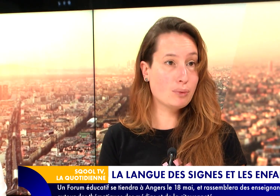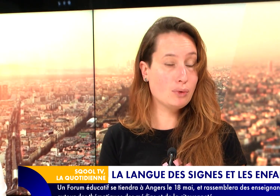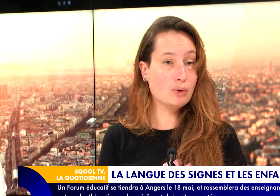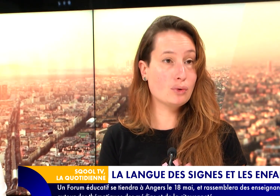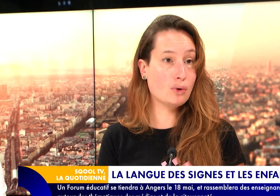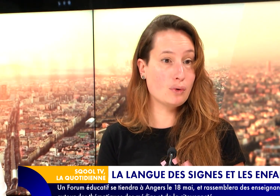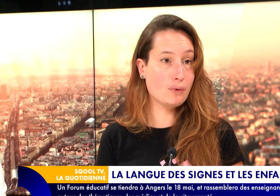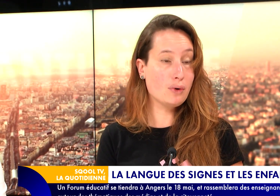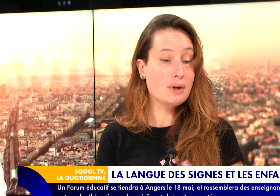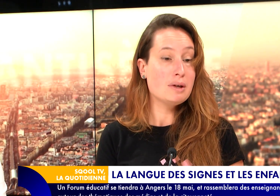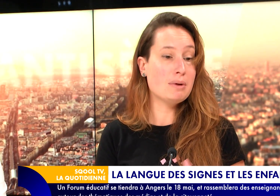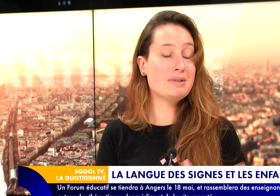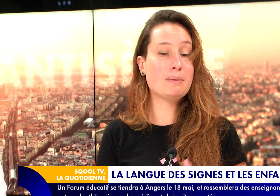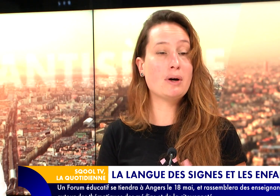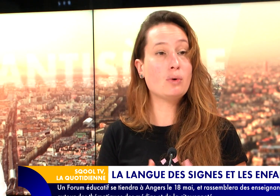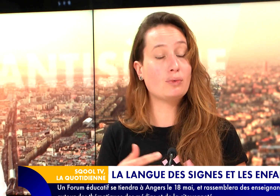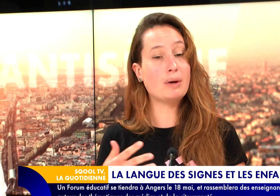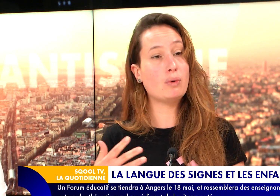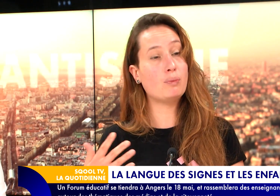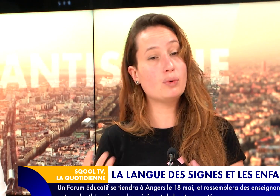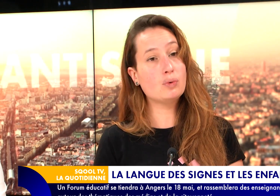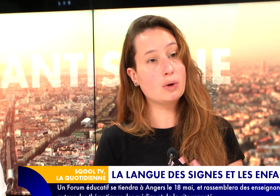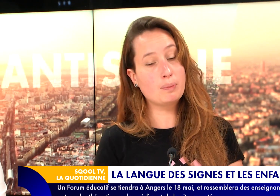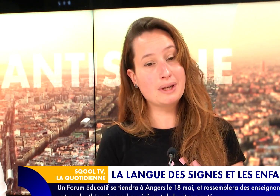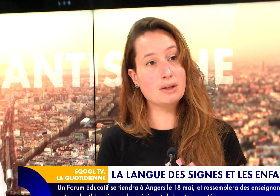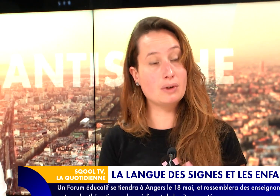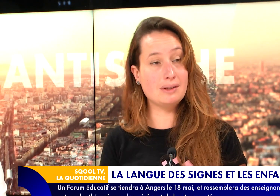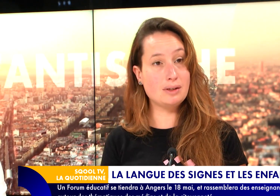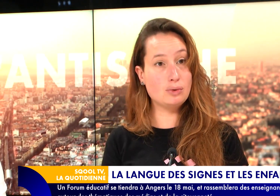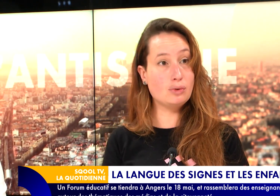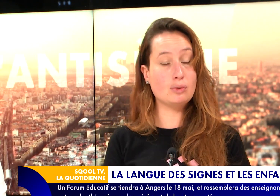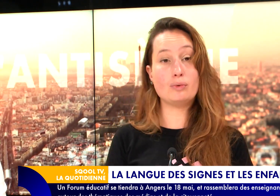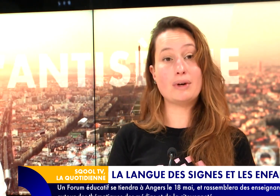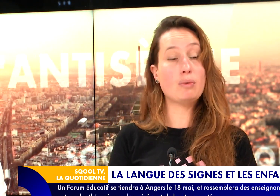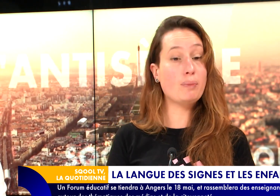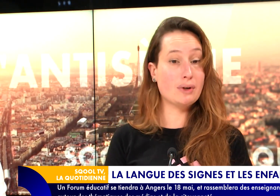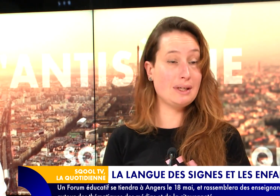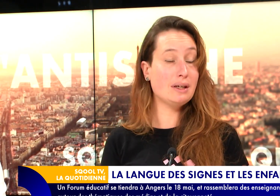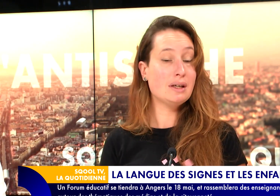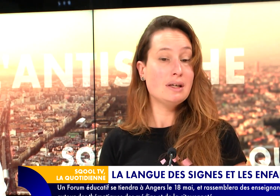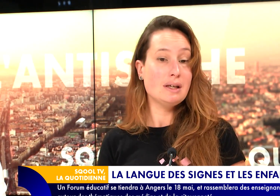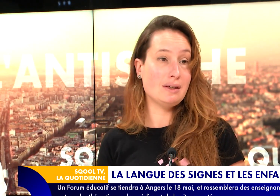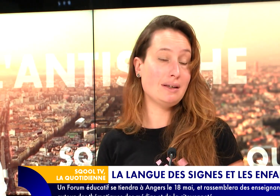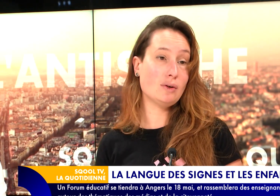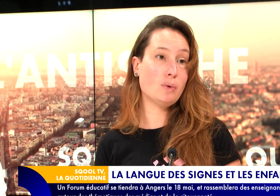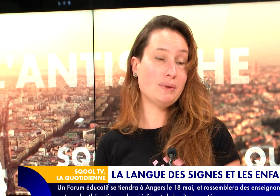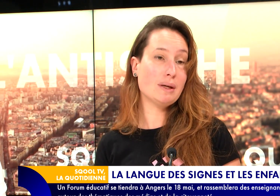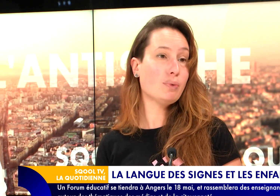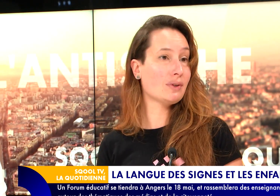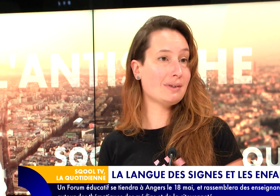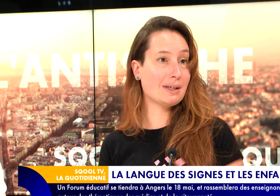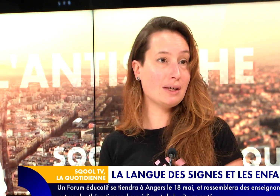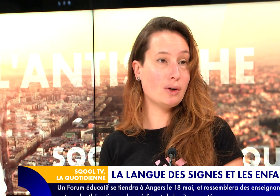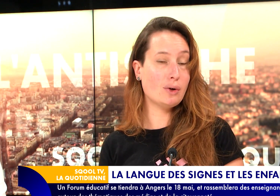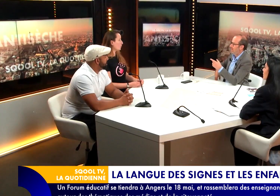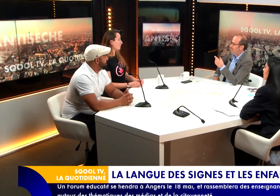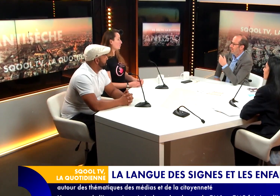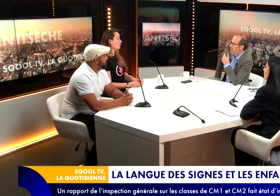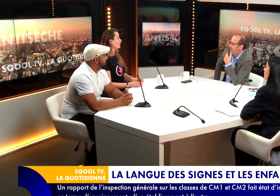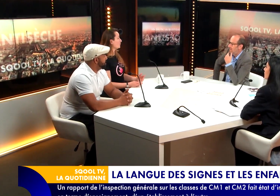pour lui en tant qu'enfant, même si ses parents l'ont vraiment beaucoup accompagné dans les études, l'ont vraiment porté. Et ça a été compliqué pour s'insérer au niveau pas